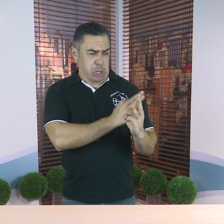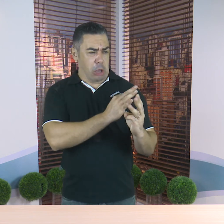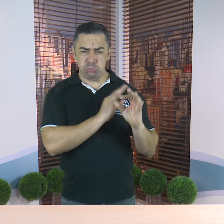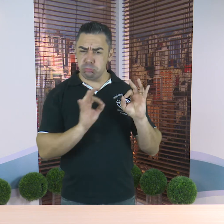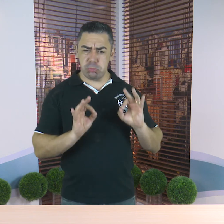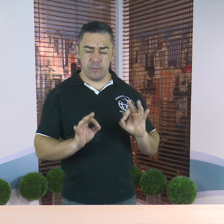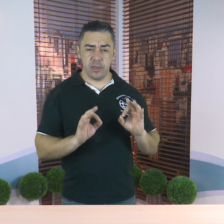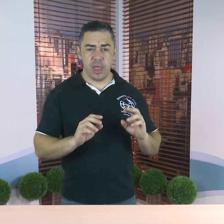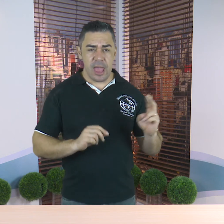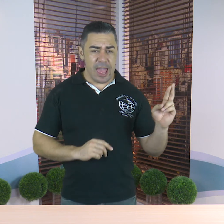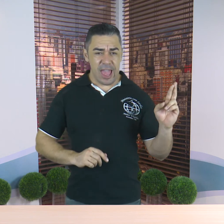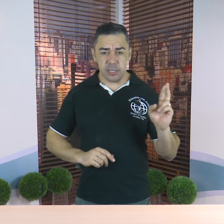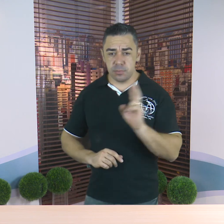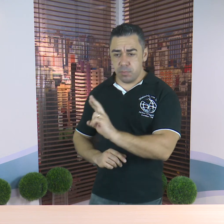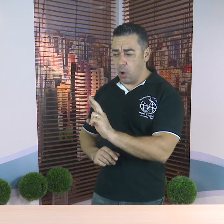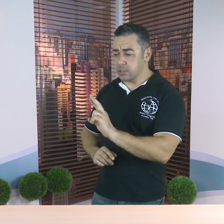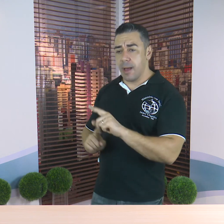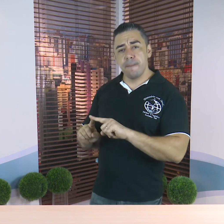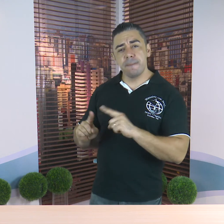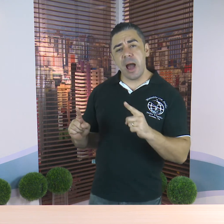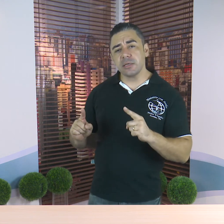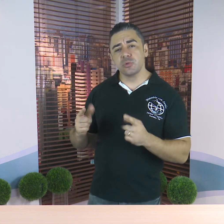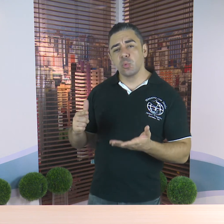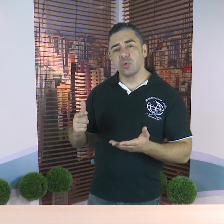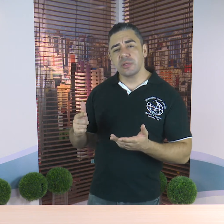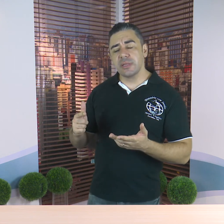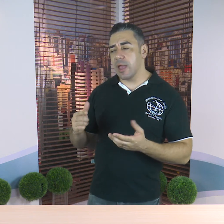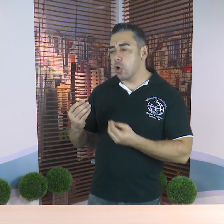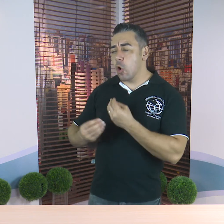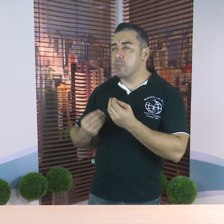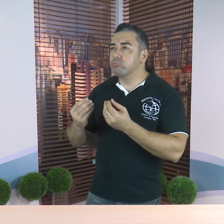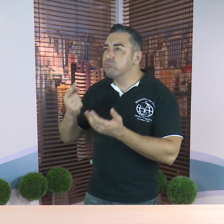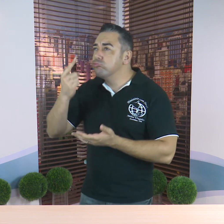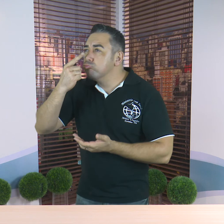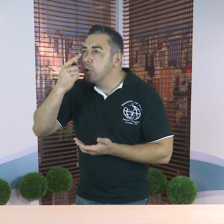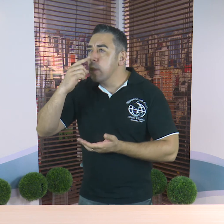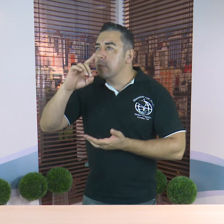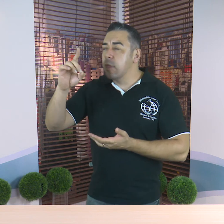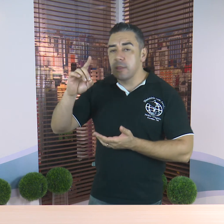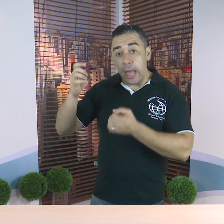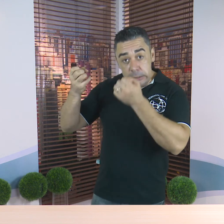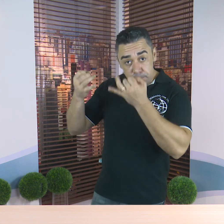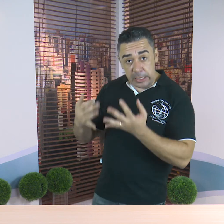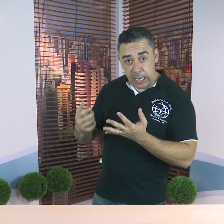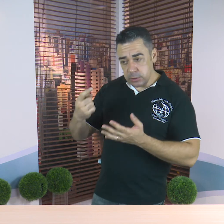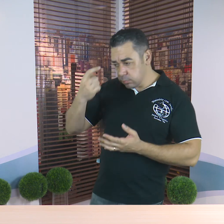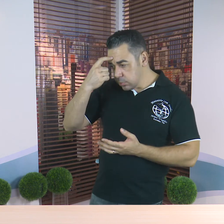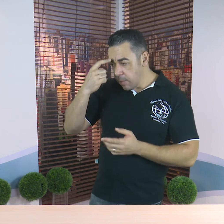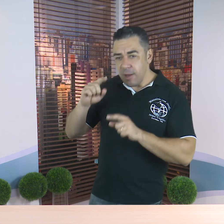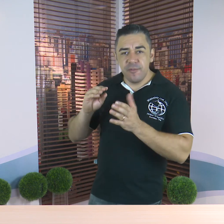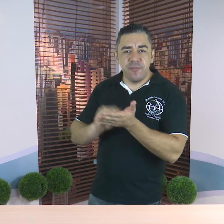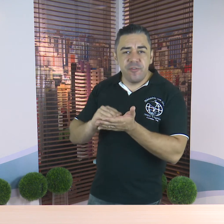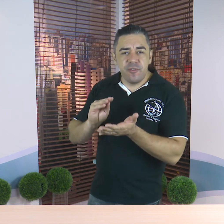sem relacionamento pessoal. Explicações intelectuais, mas sem intimidade. Jó